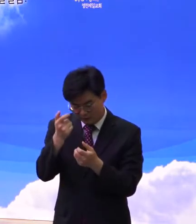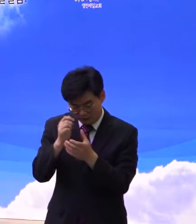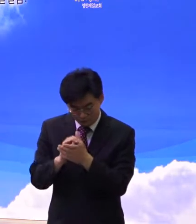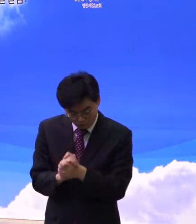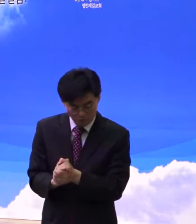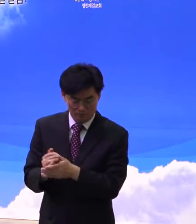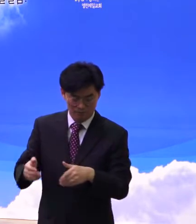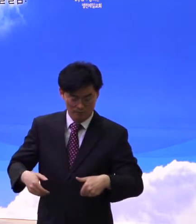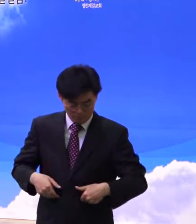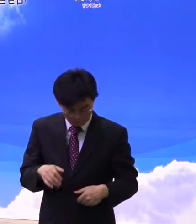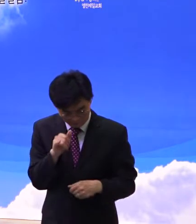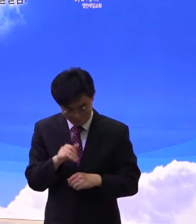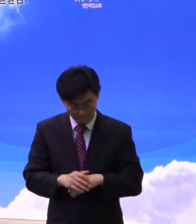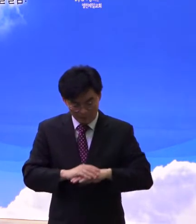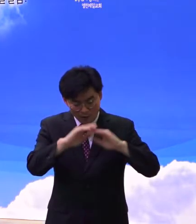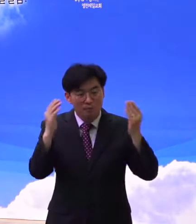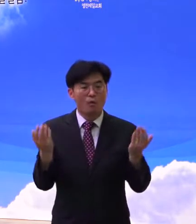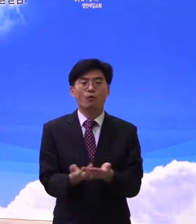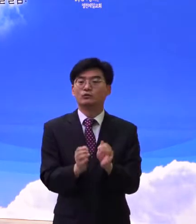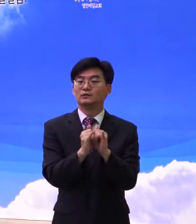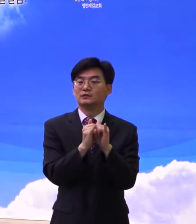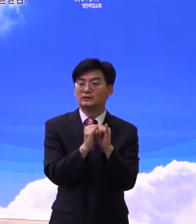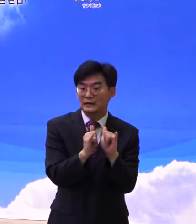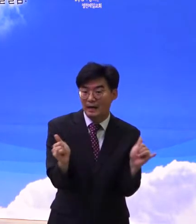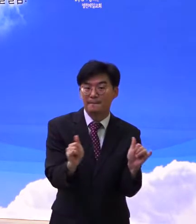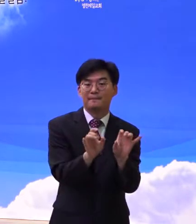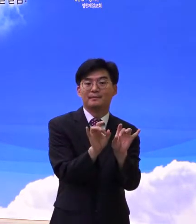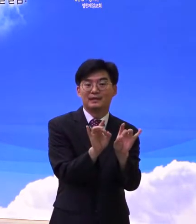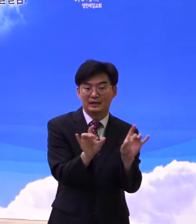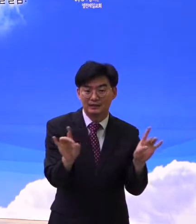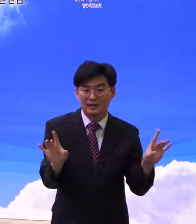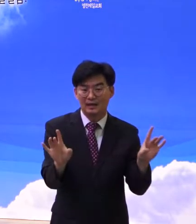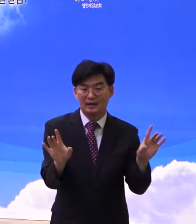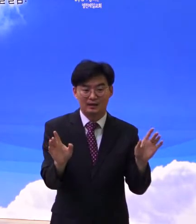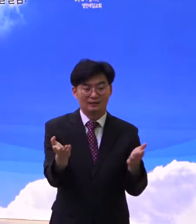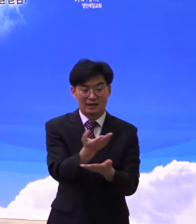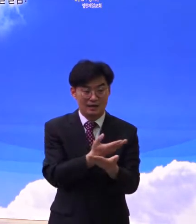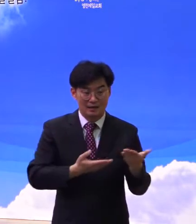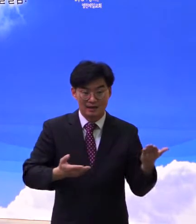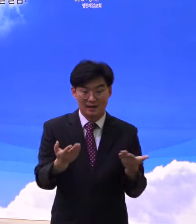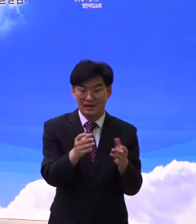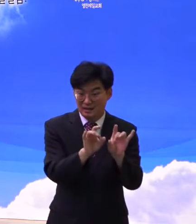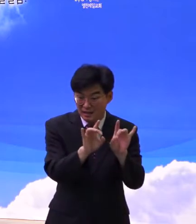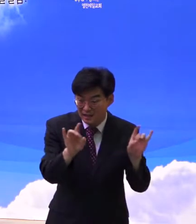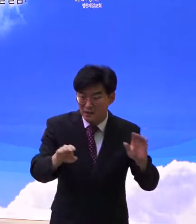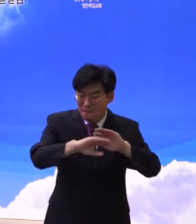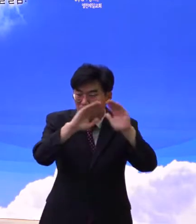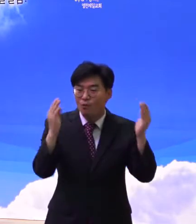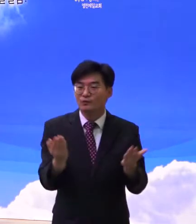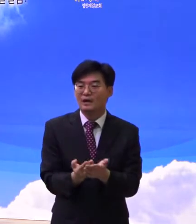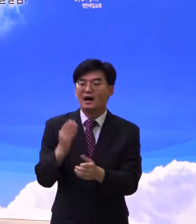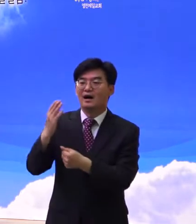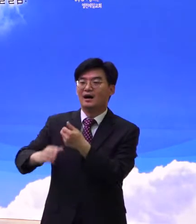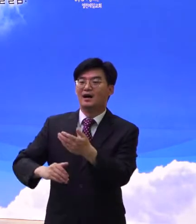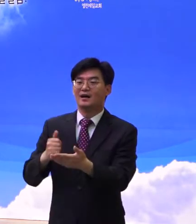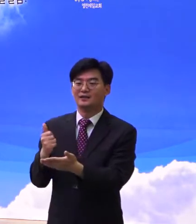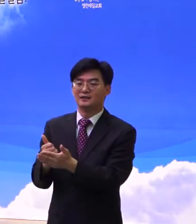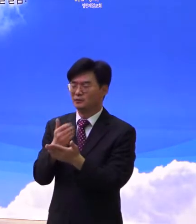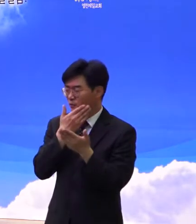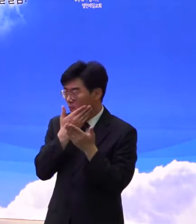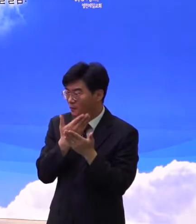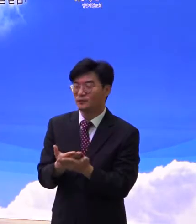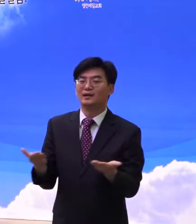거룩한 일이 됩니다. 작은 일 속에서 아침에 눈을 뜨는 일들까지도 하나님께서